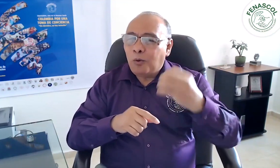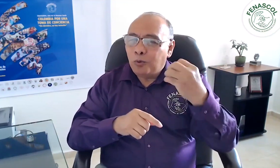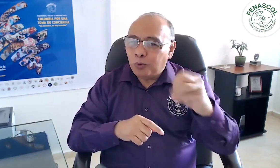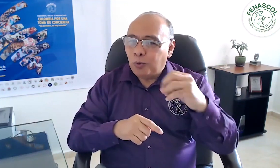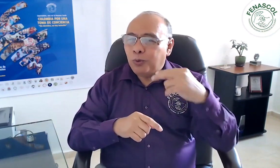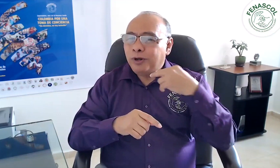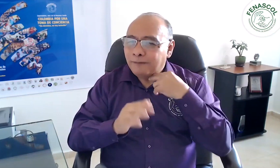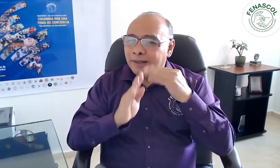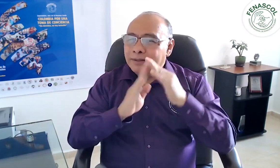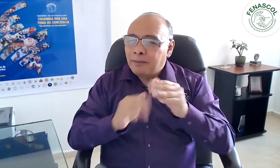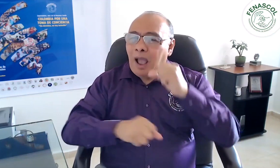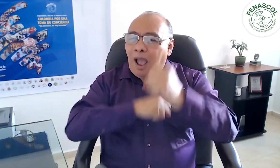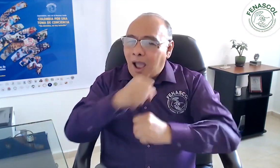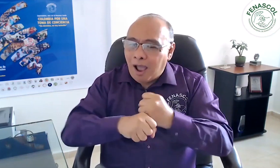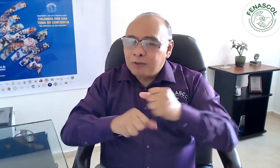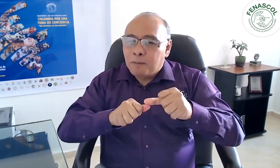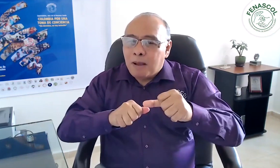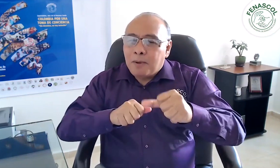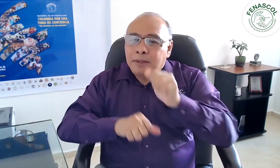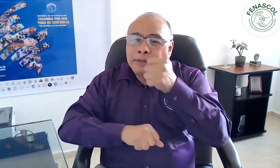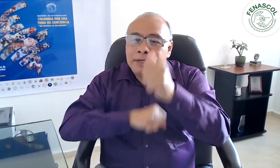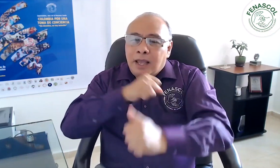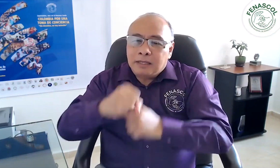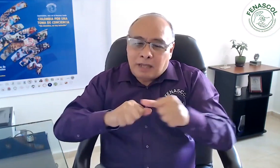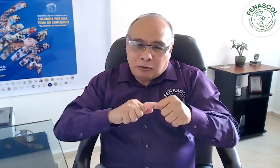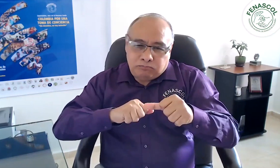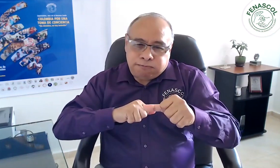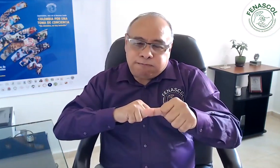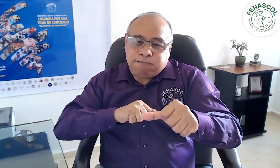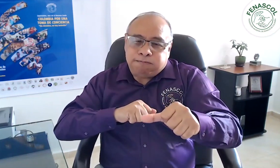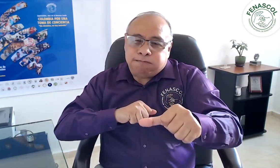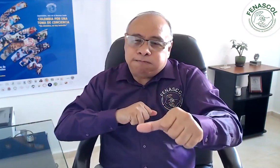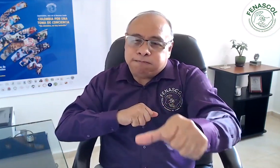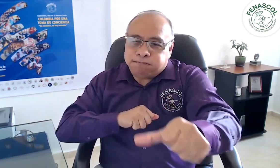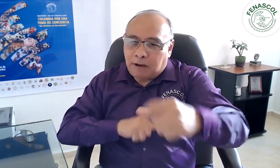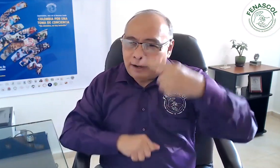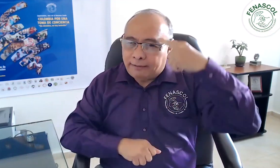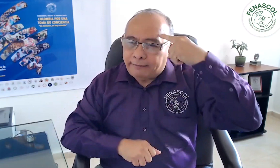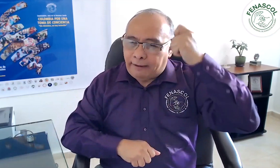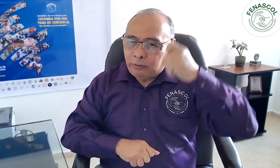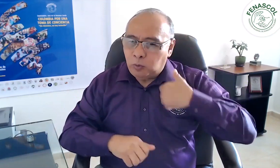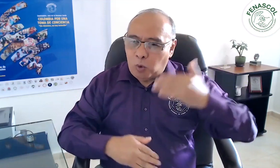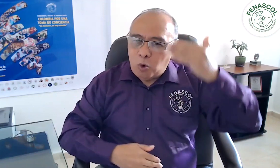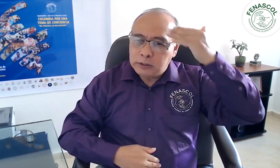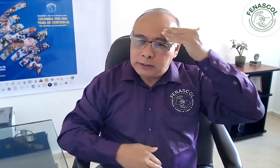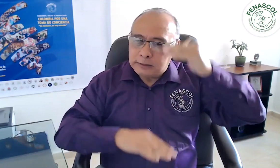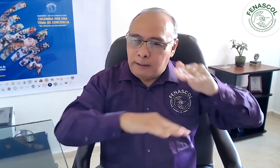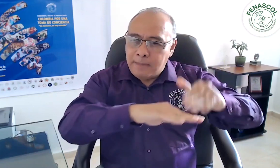haciendo en octubre, en noviembre, en diciembre, en el año que viene. Y vamos a hacer este llamado a la toma